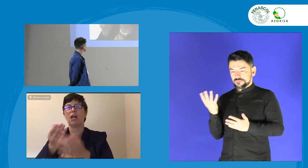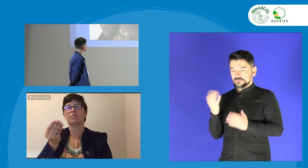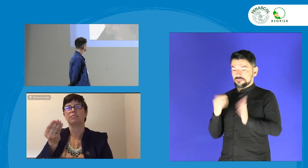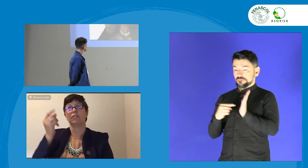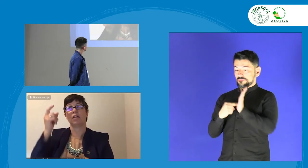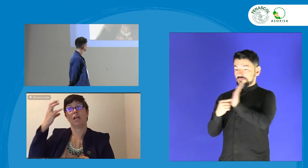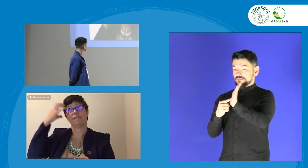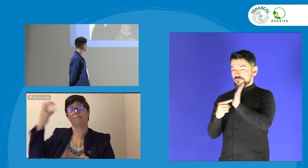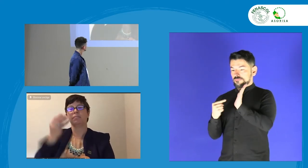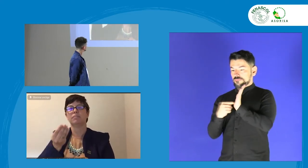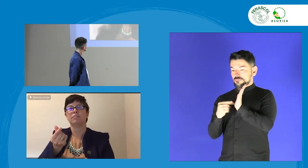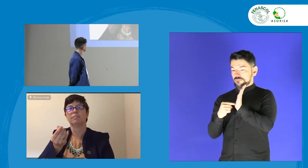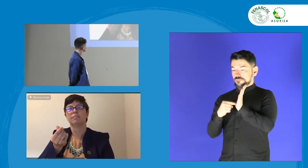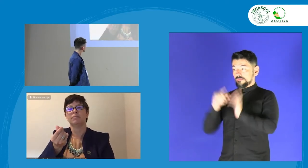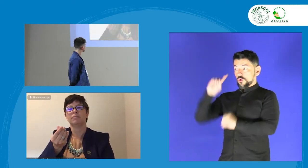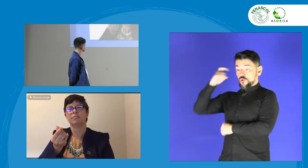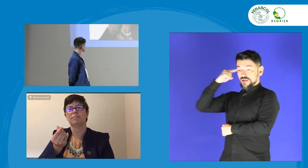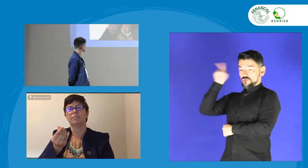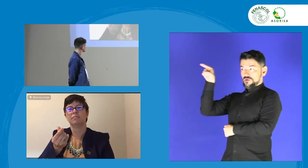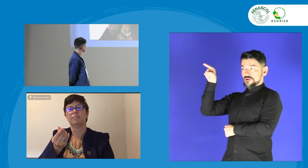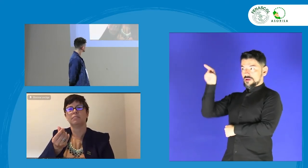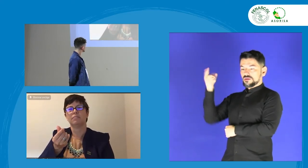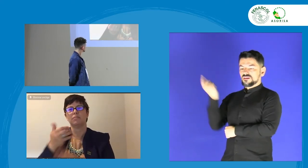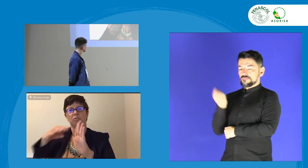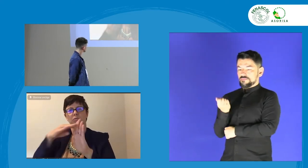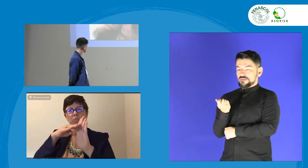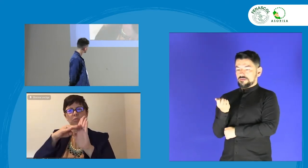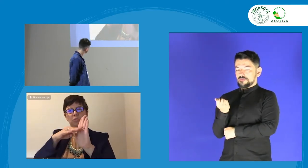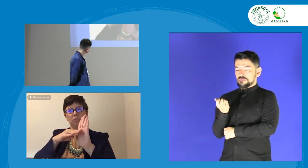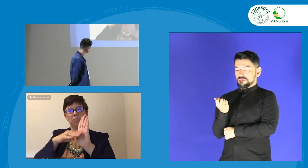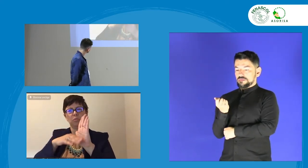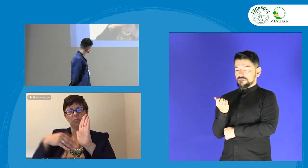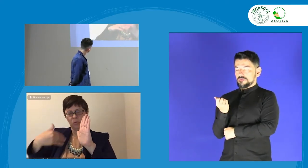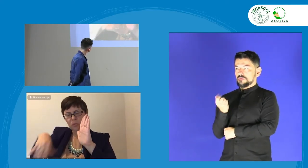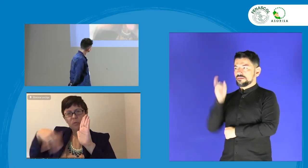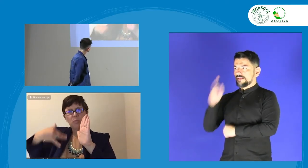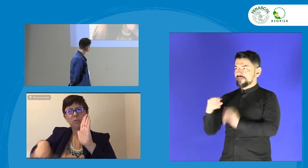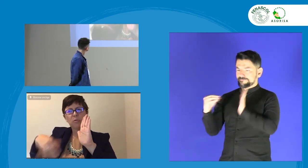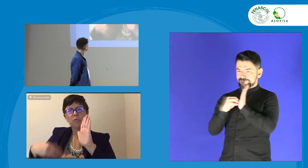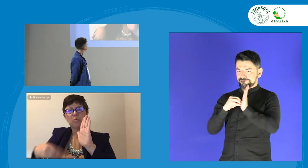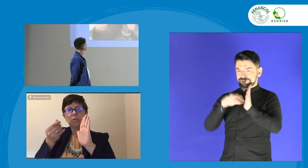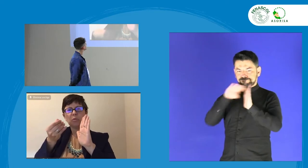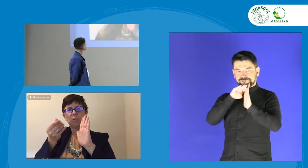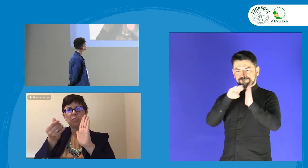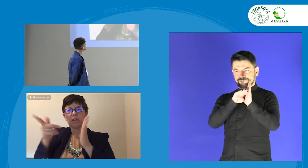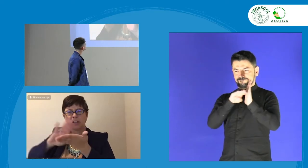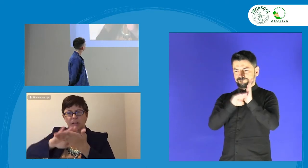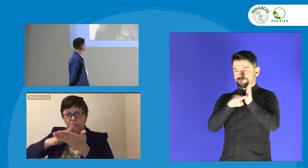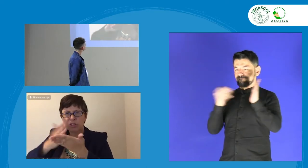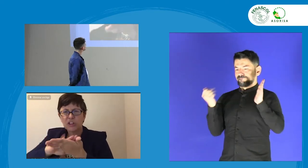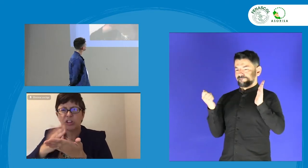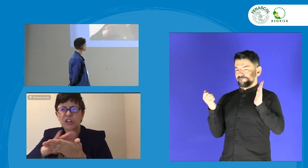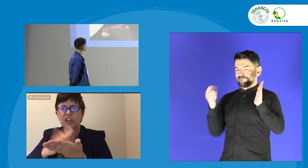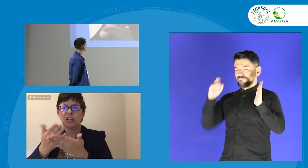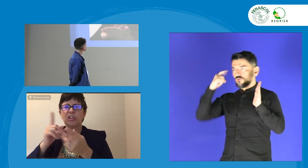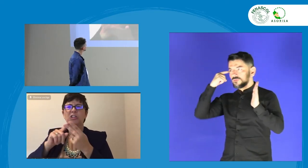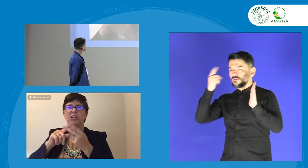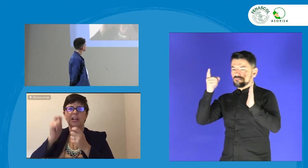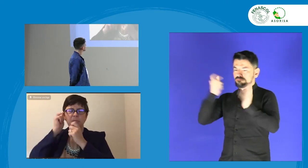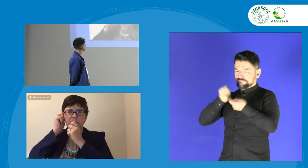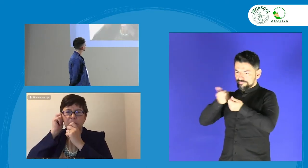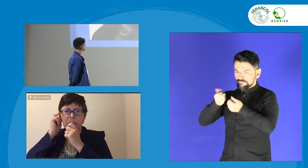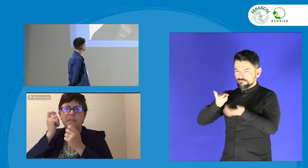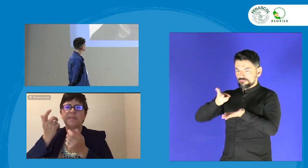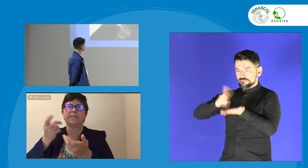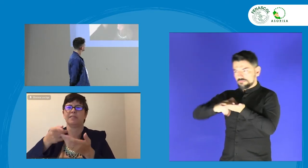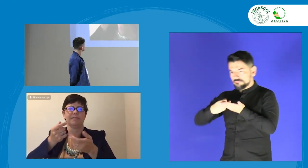acá en este caso? Y es mostrarle a gobierno toda la parte presupuestal, las políticas, porque muchas veces